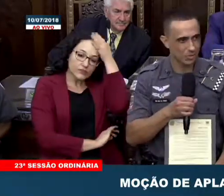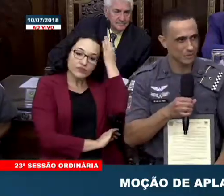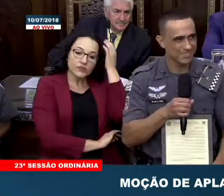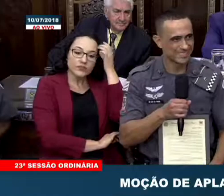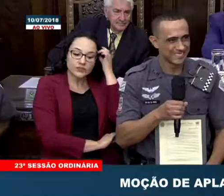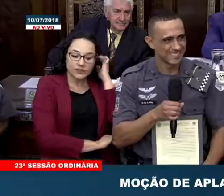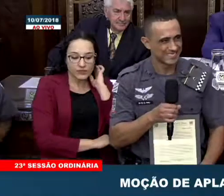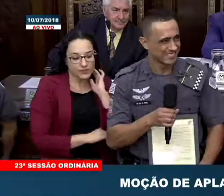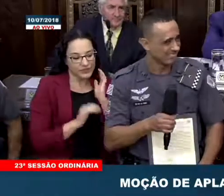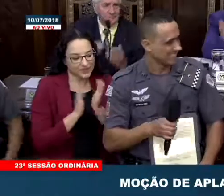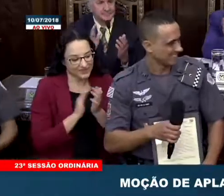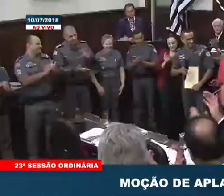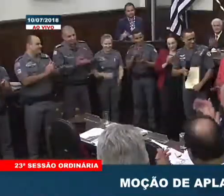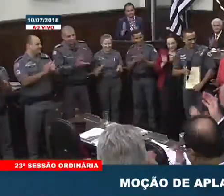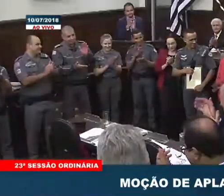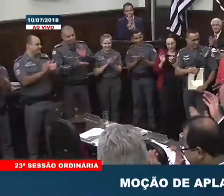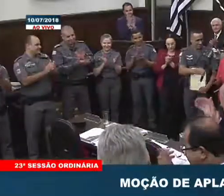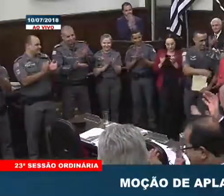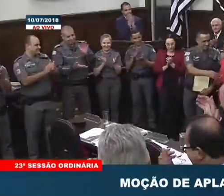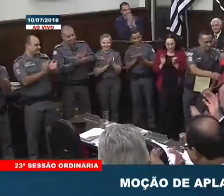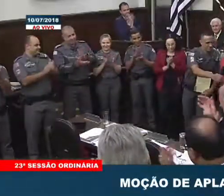Agradeço a todos.